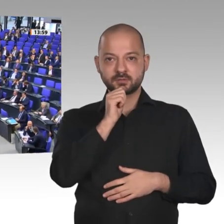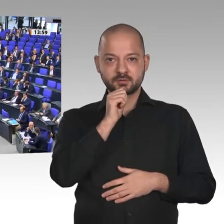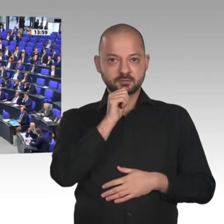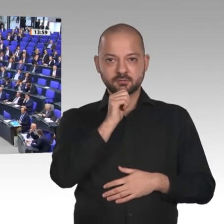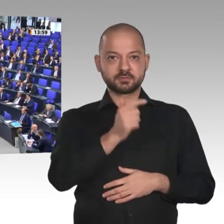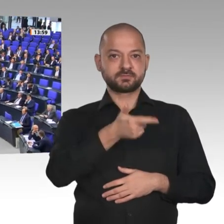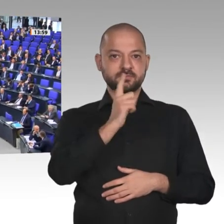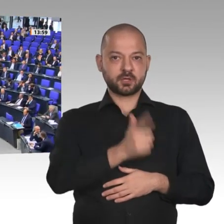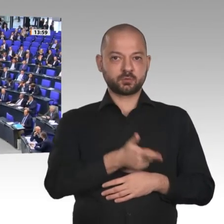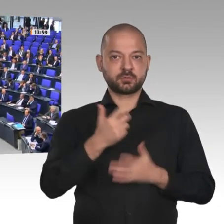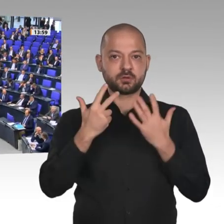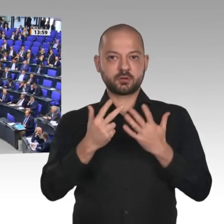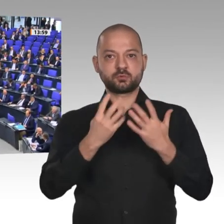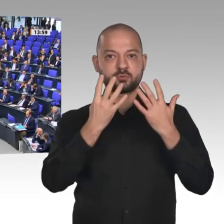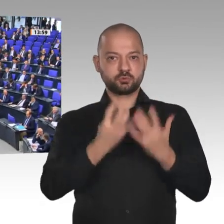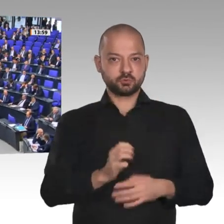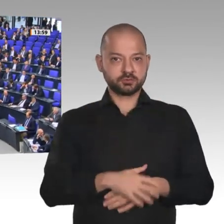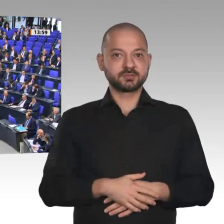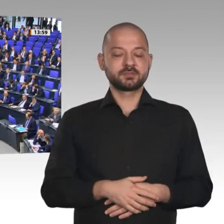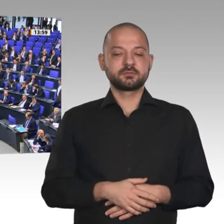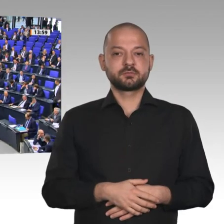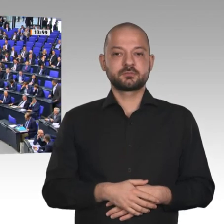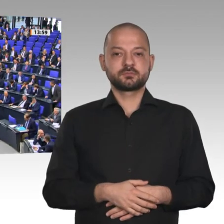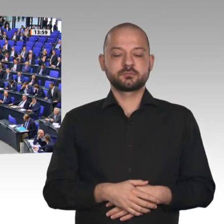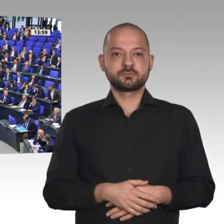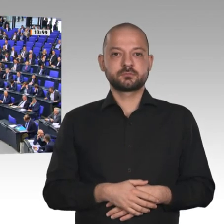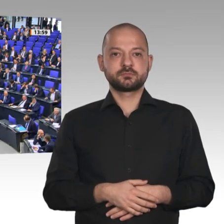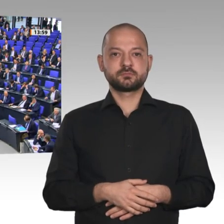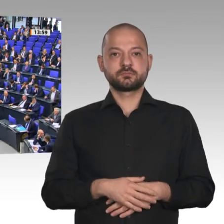228 Kolleginnen und Kollegen gestimmt, mit Nein stimmten